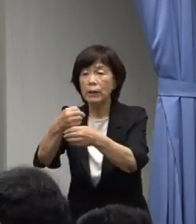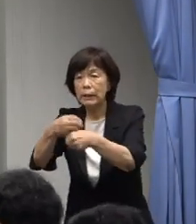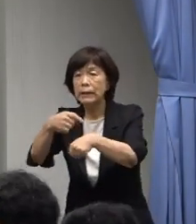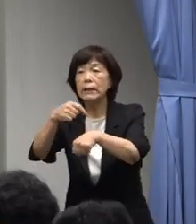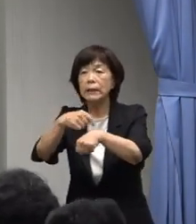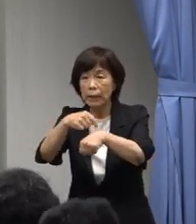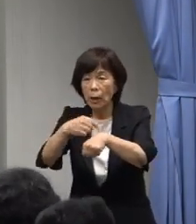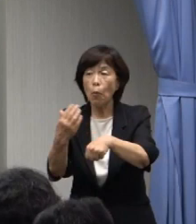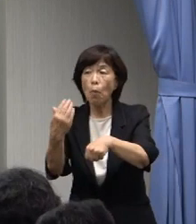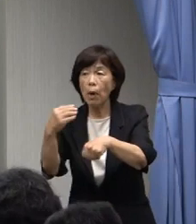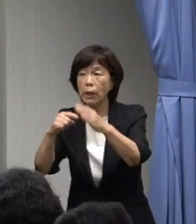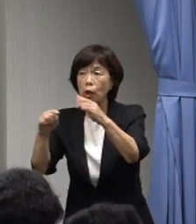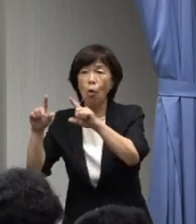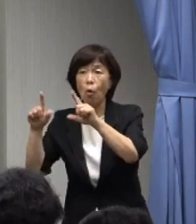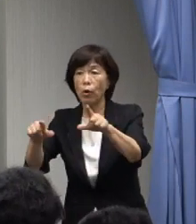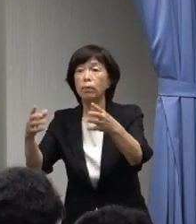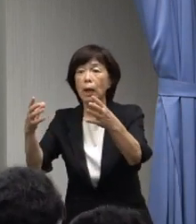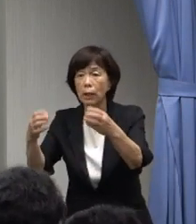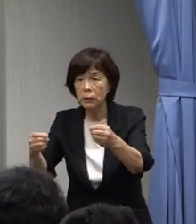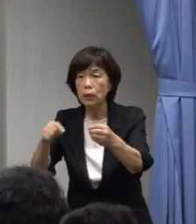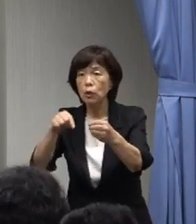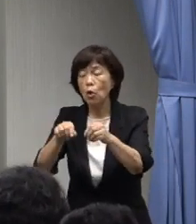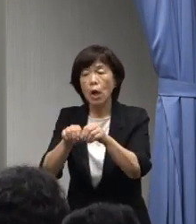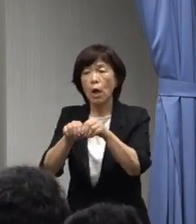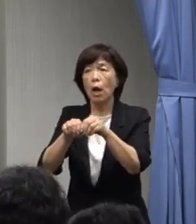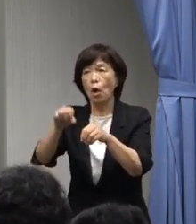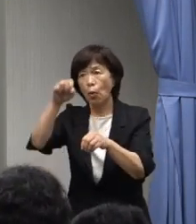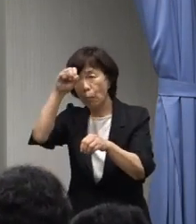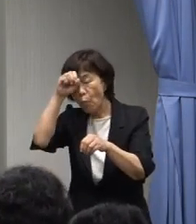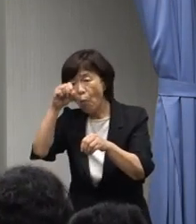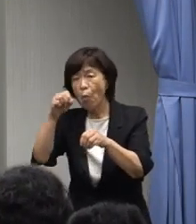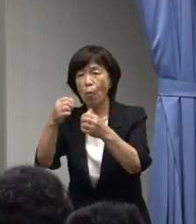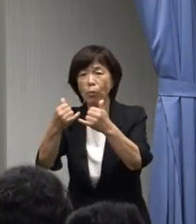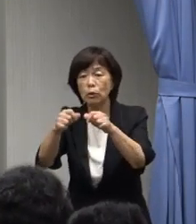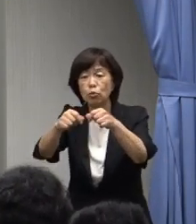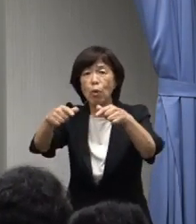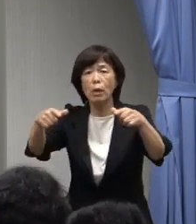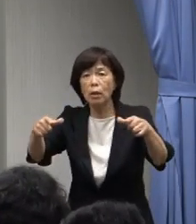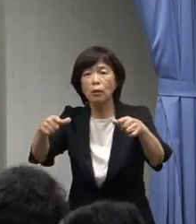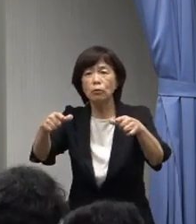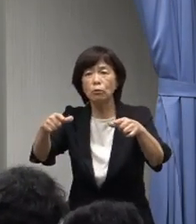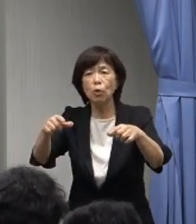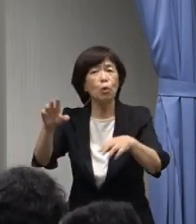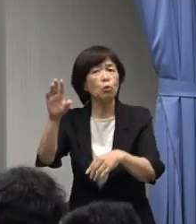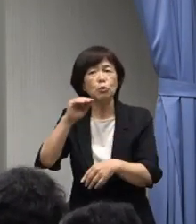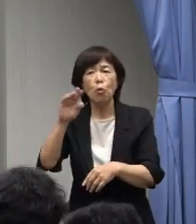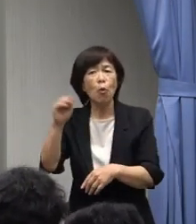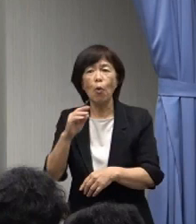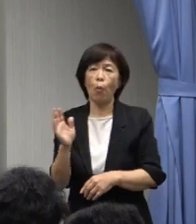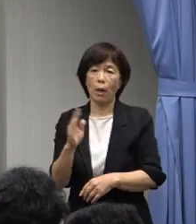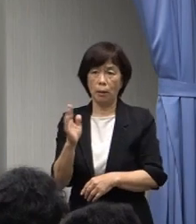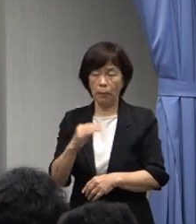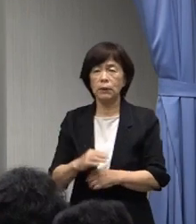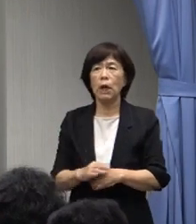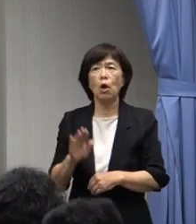公表いたしました。その後そこから広がっているという情報は今入っていません。今後ですね、4例ですけれども